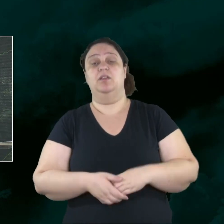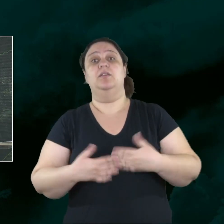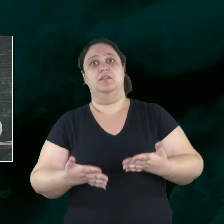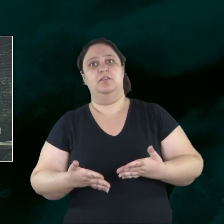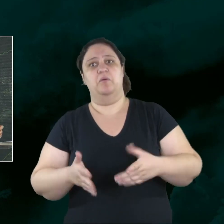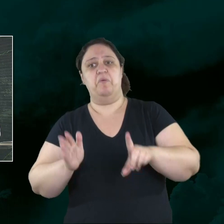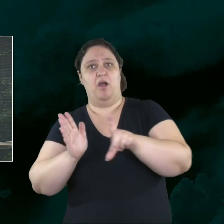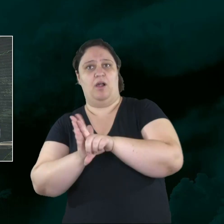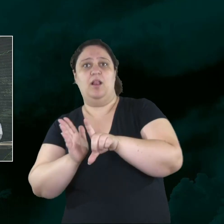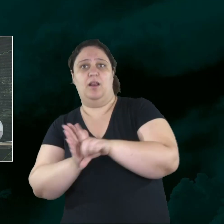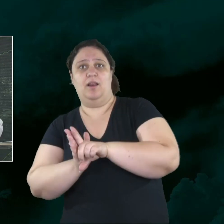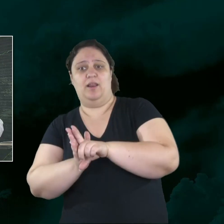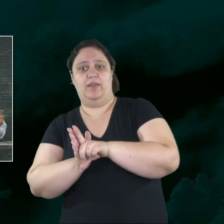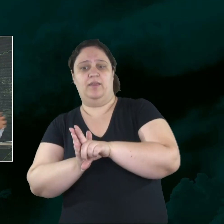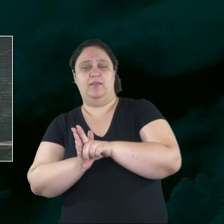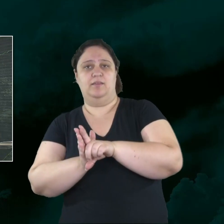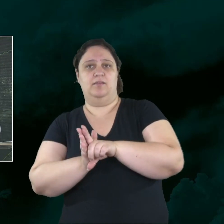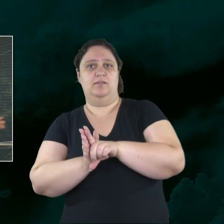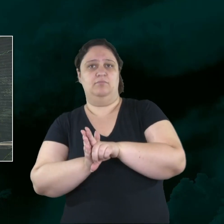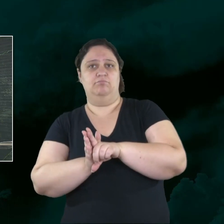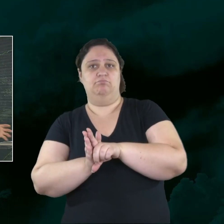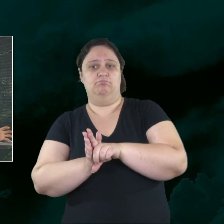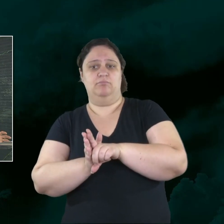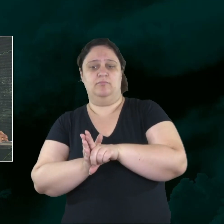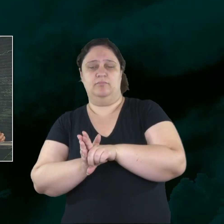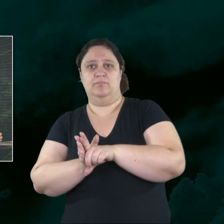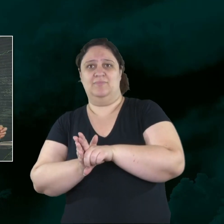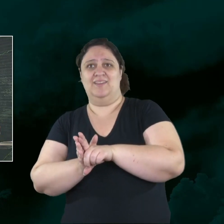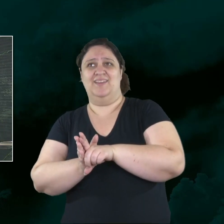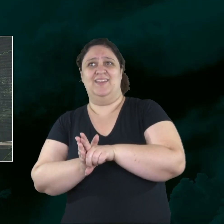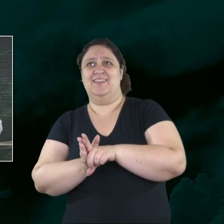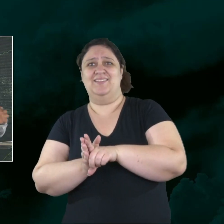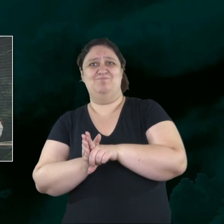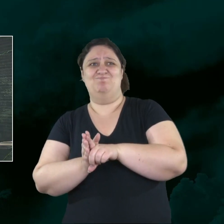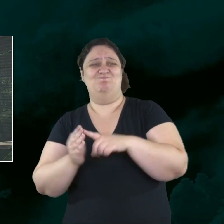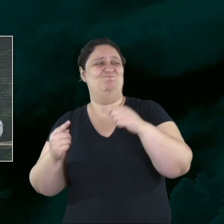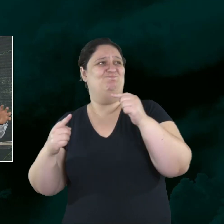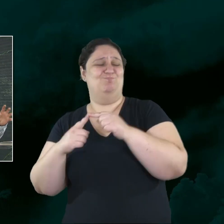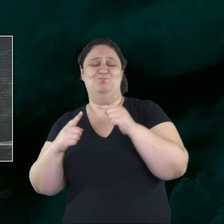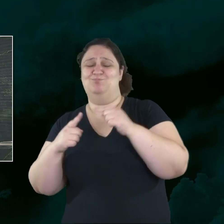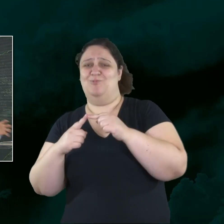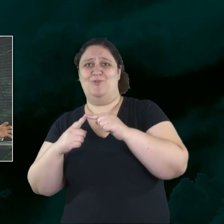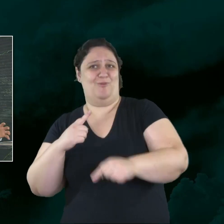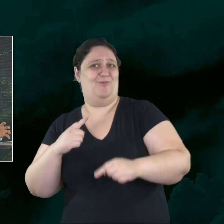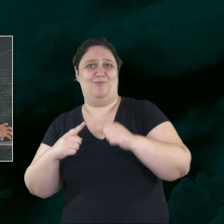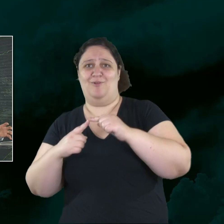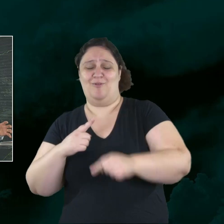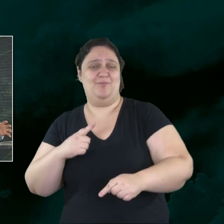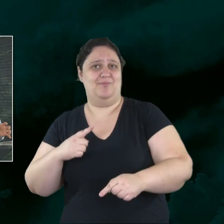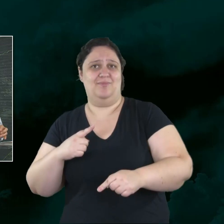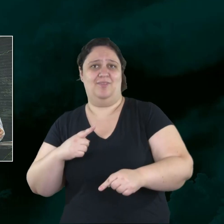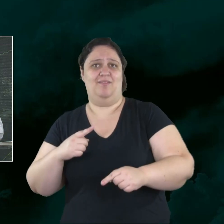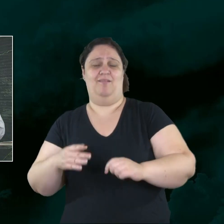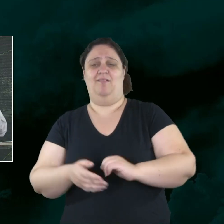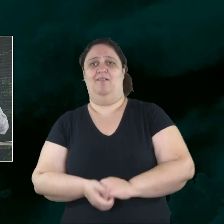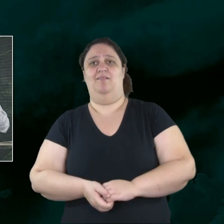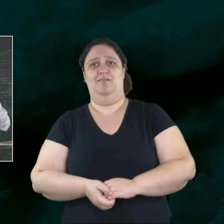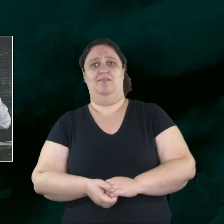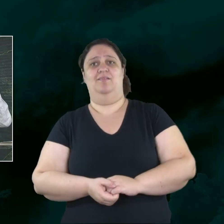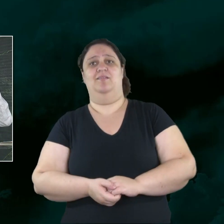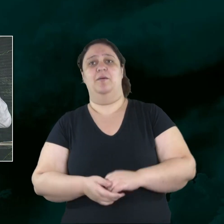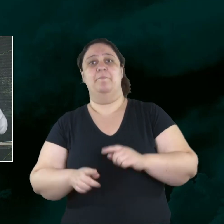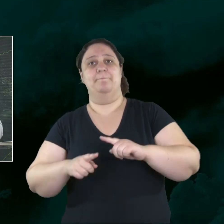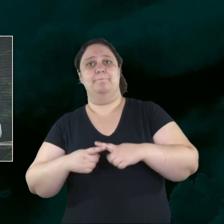promulgavam nas suas nações eram leis que muitas vezes contraditórias, muitas vezes leis conflitantes, mas